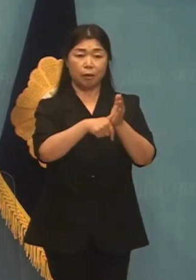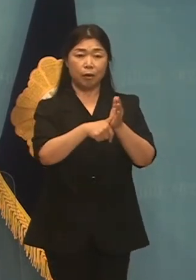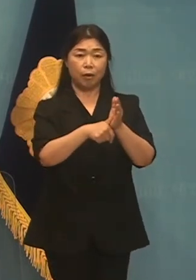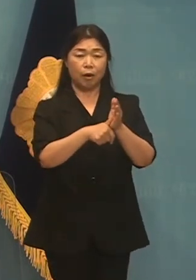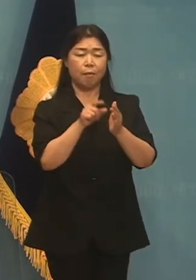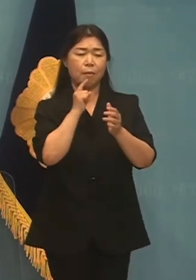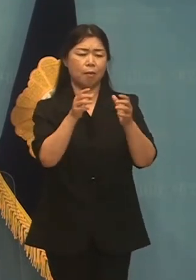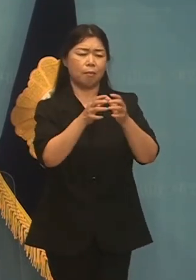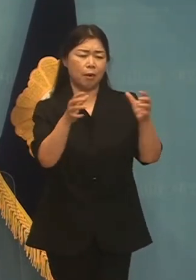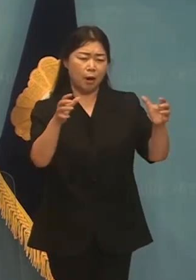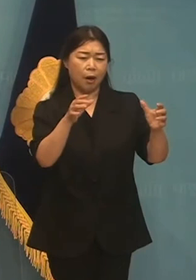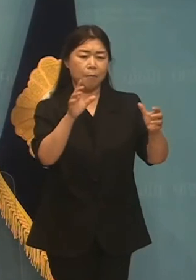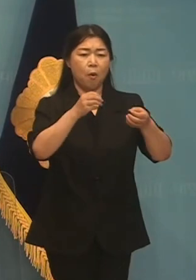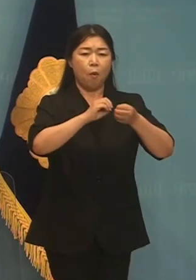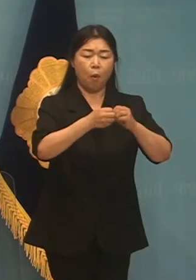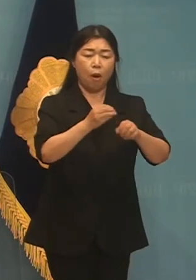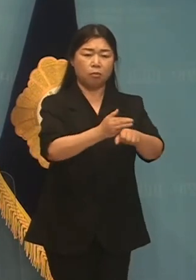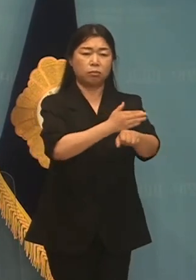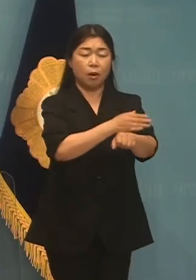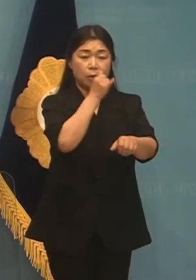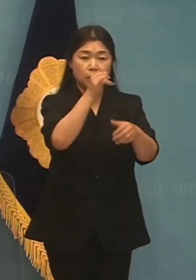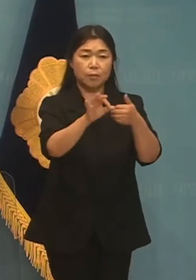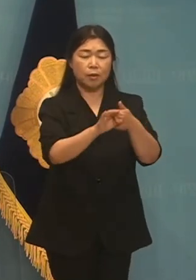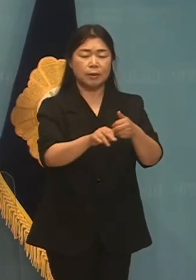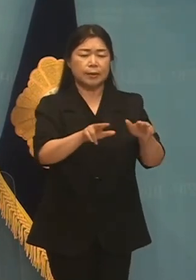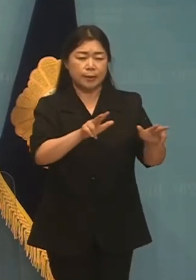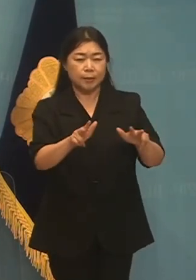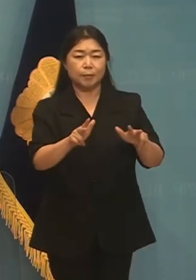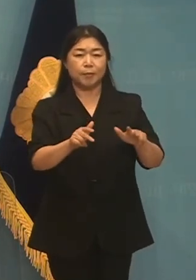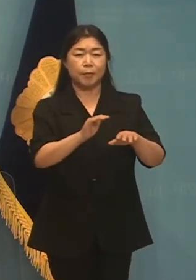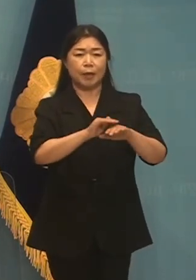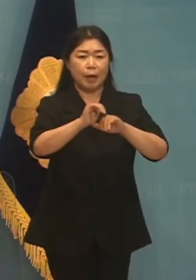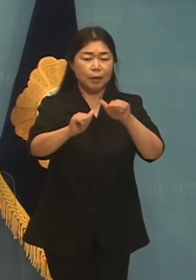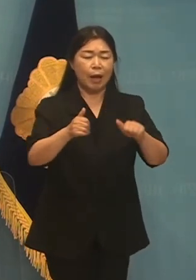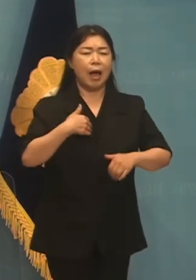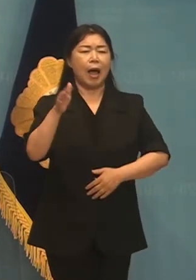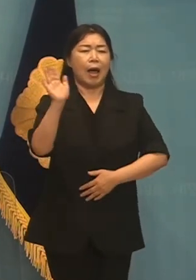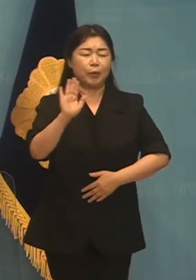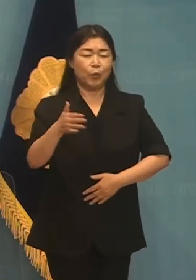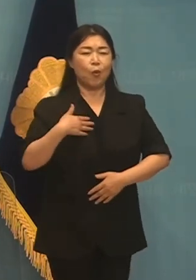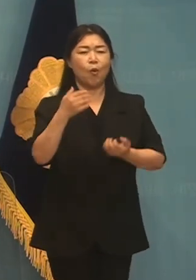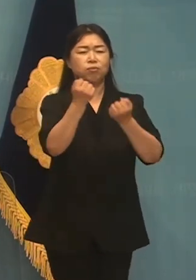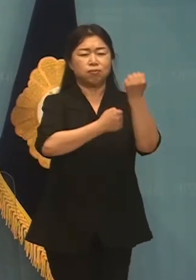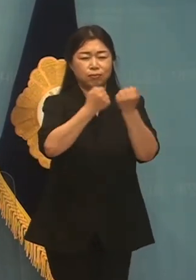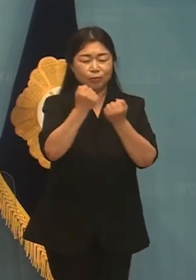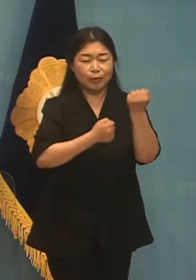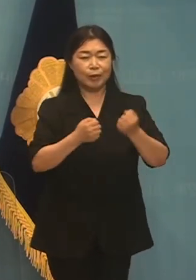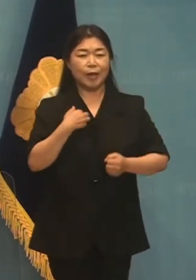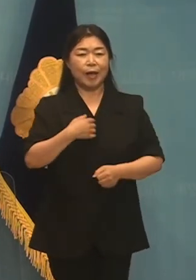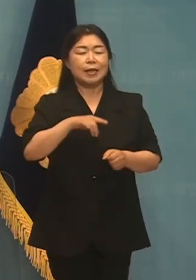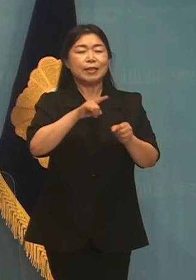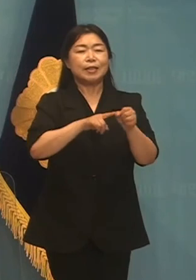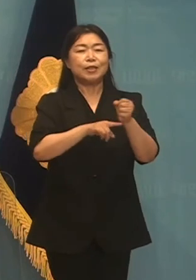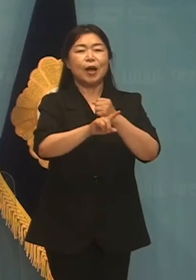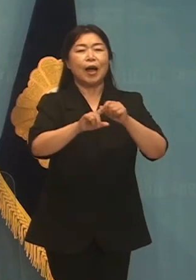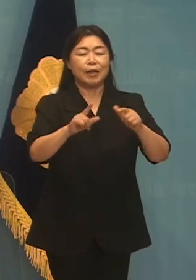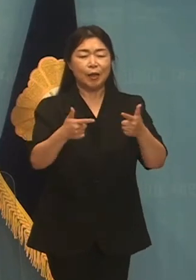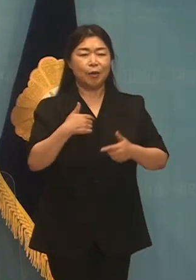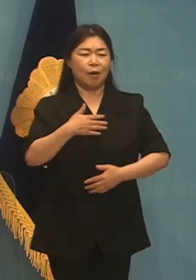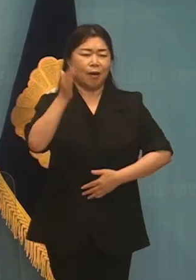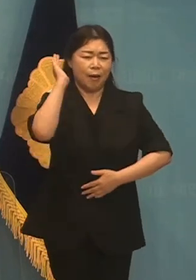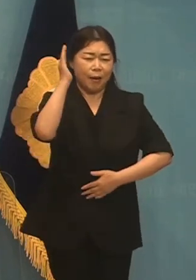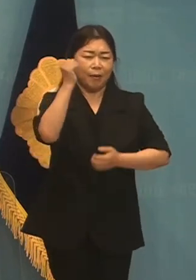논란의 소지와 왜곡이 있을 때는 즉시 개입해서 본래 취지를 바로잡는